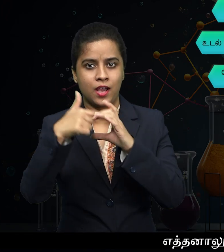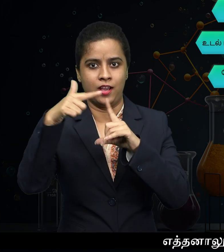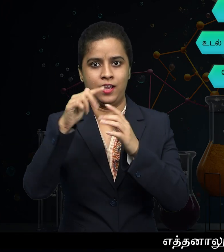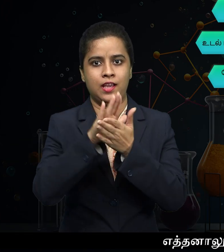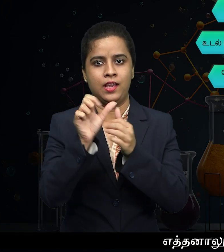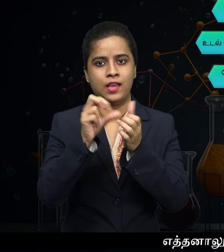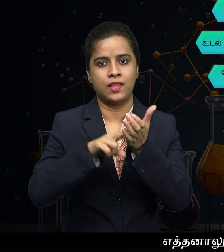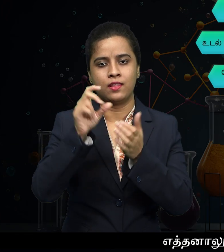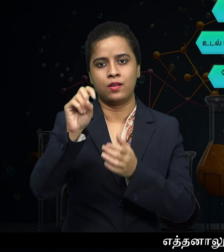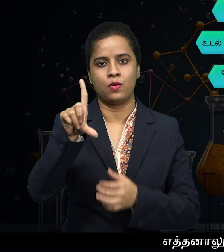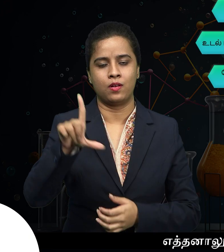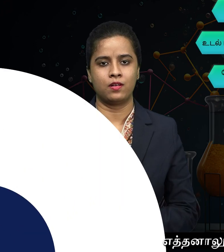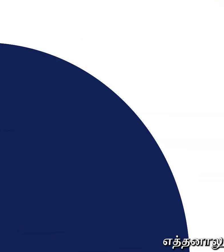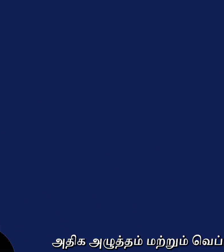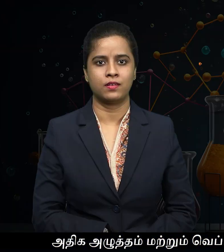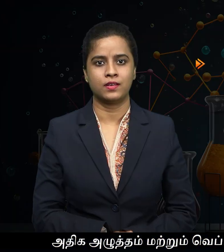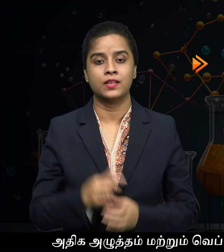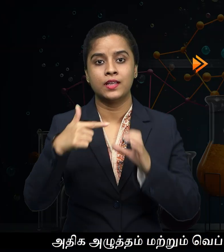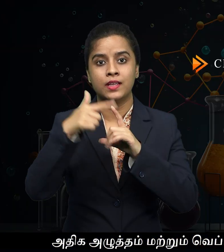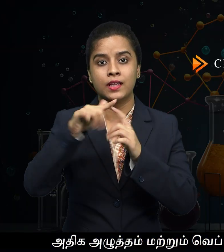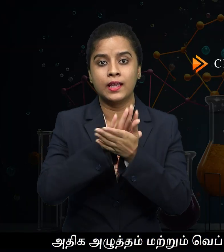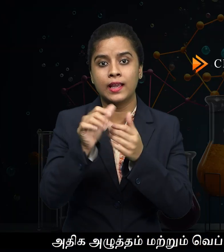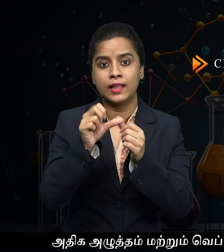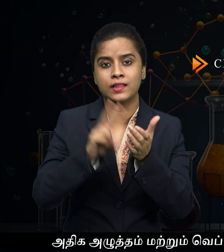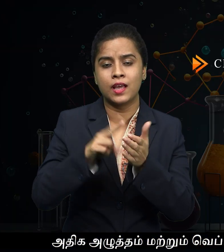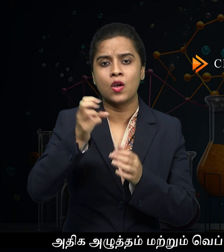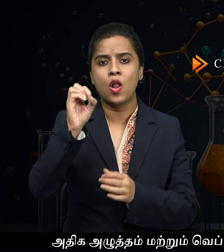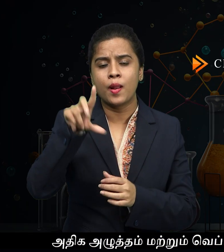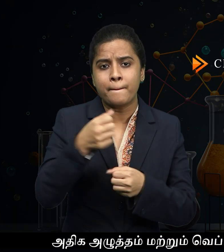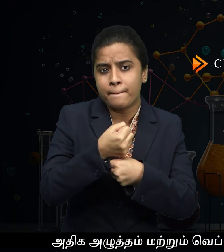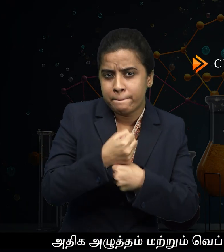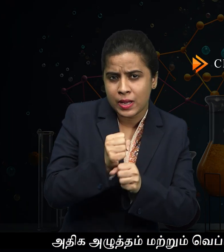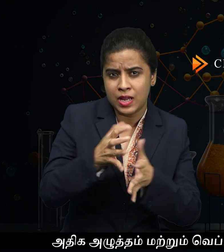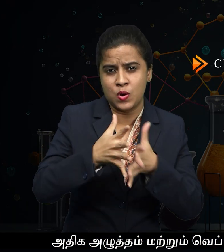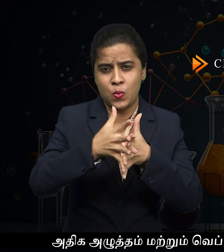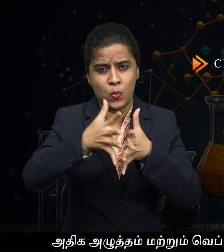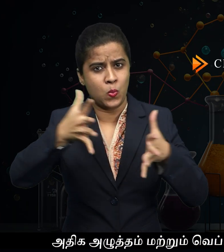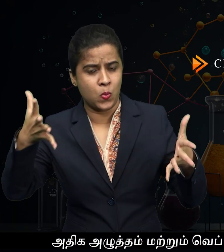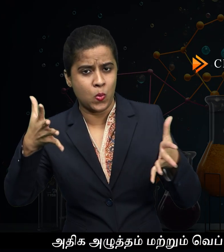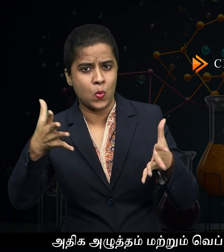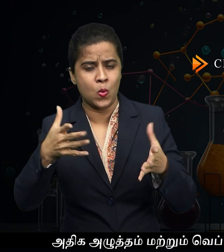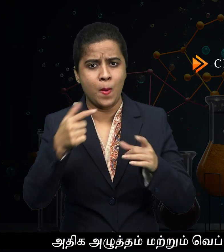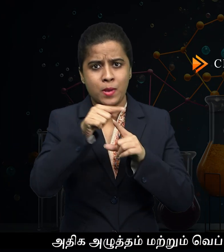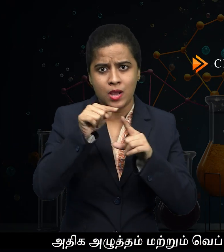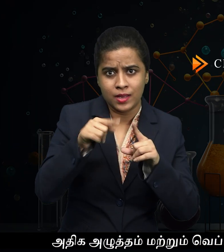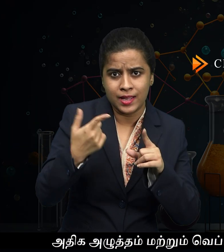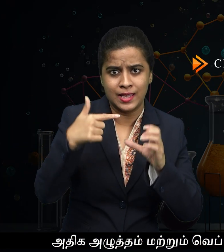எத்தனாலுடன் ஆரம்பிக்கலாம். அதிக அழுத்தம் மற்றும் வெப்பநிலையில் பாஸ்பரஸ்